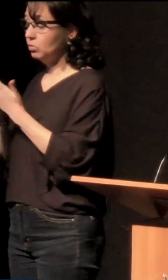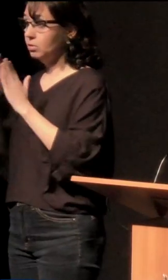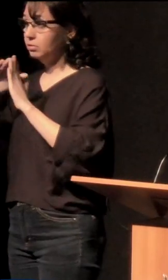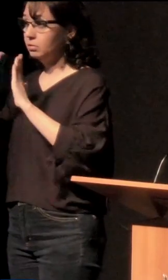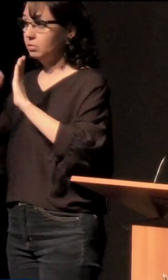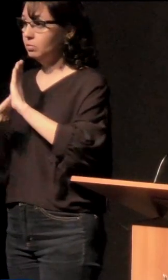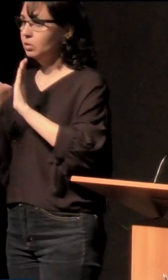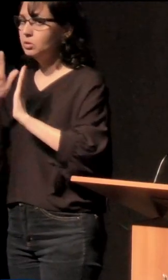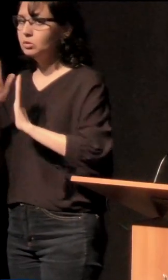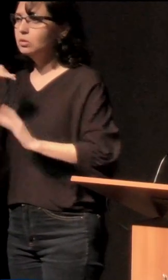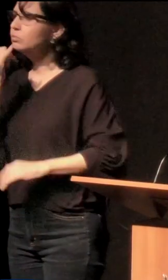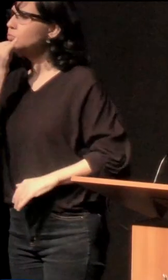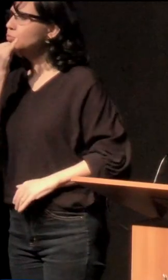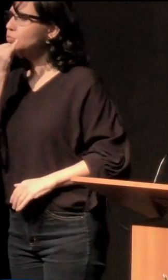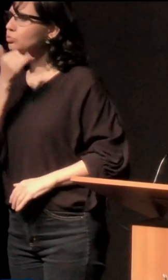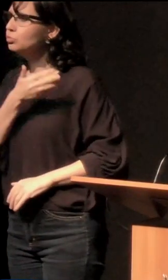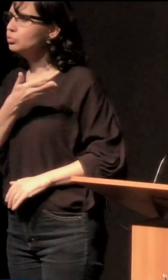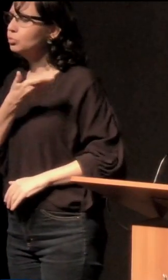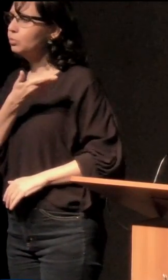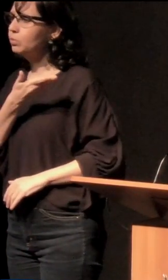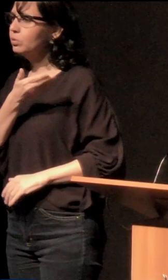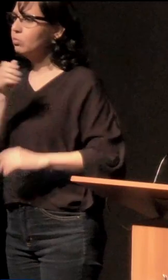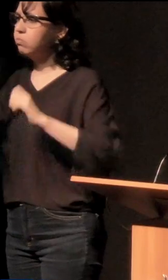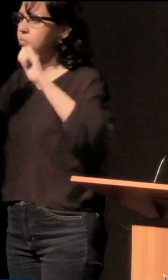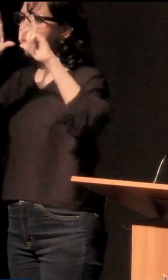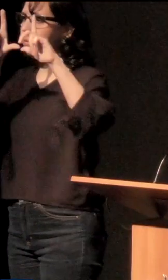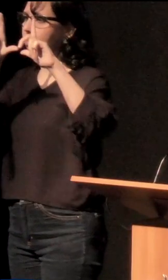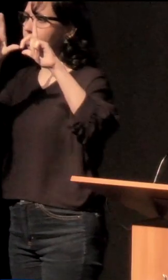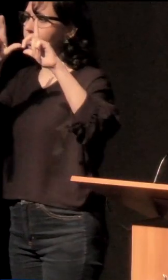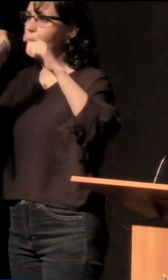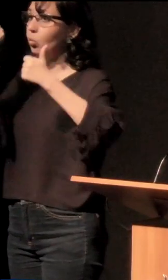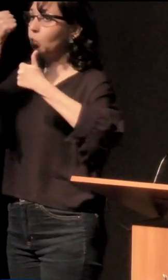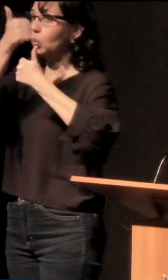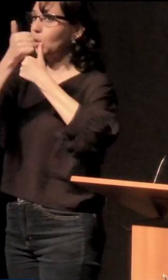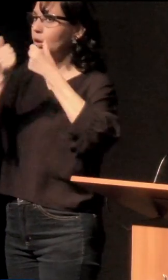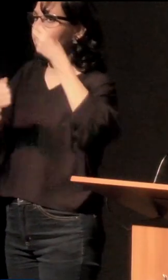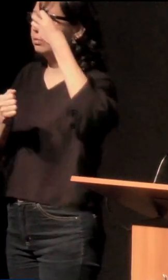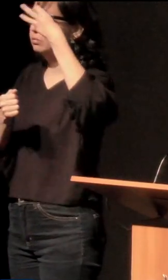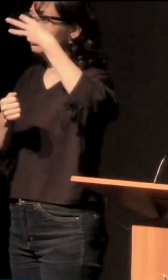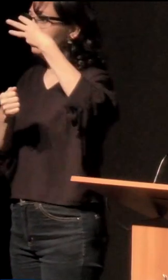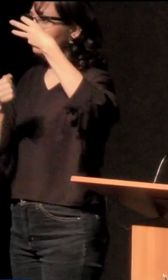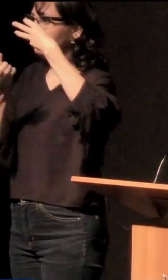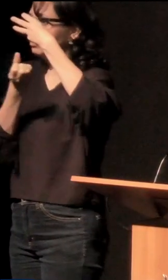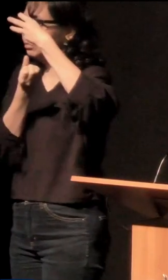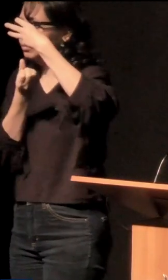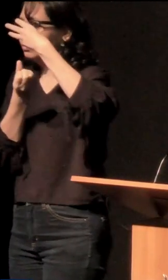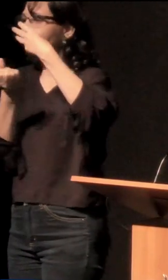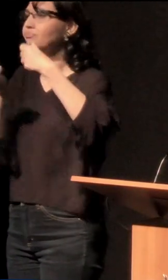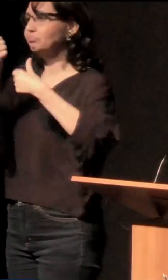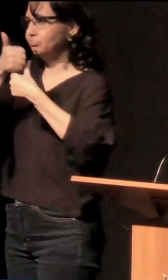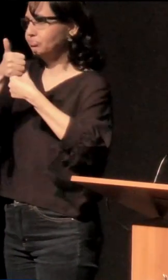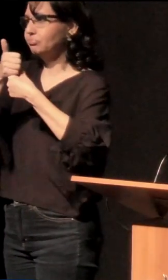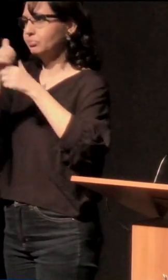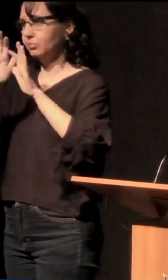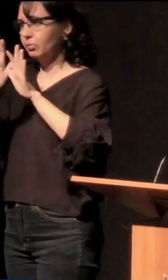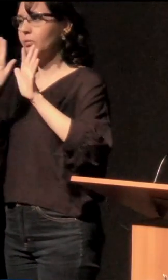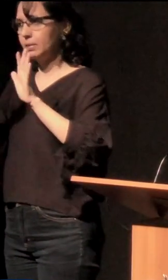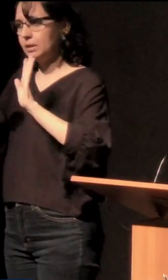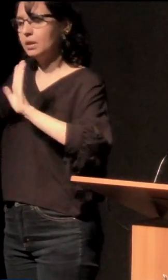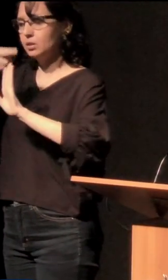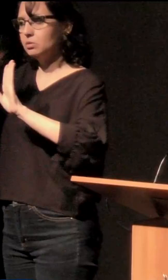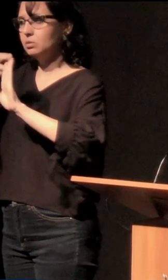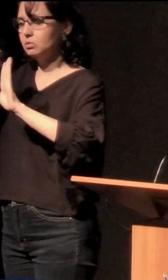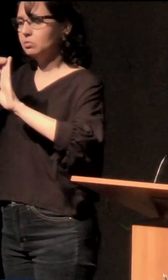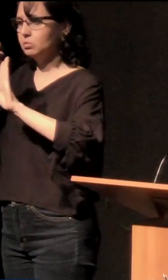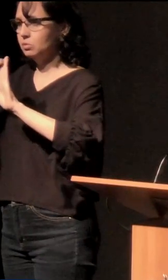desculpa que eu botei o 3 no lugar do 6 ali eu fui botar o 2013 virou 23 mas é a resolução 26 de